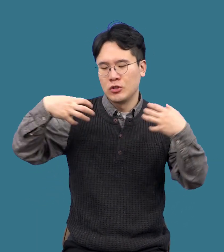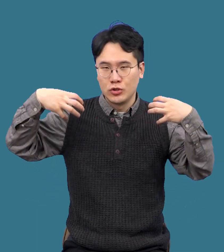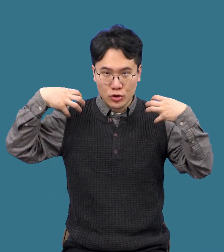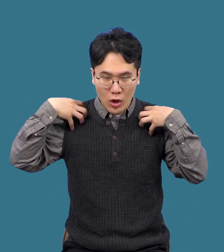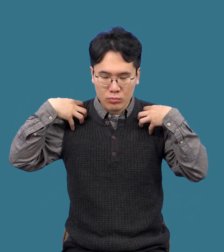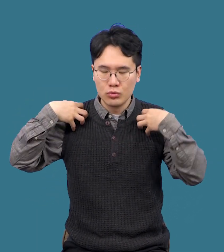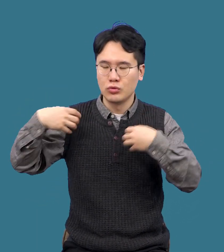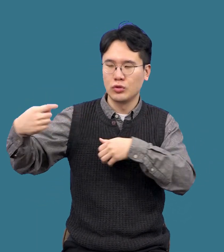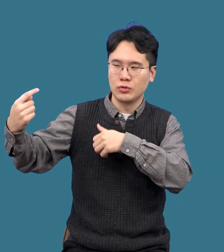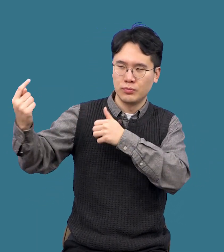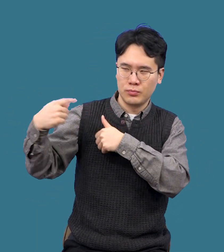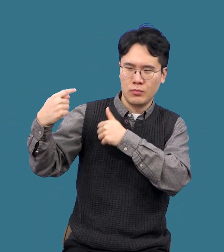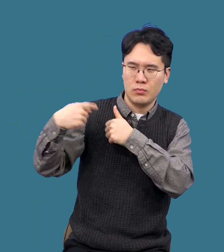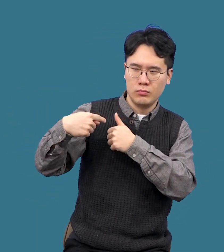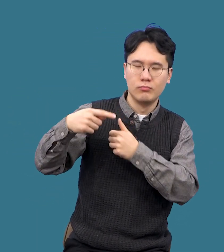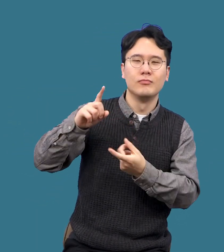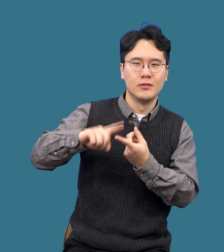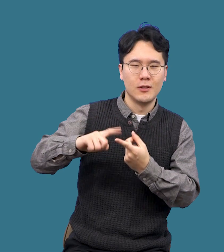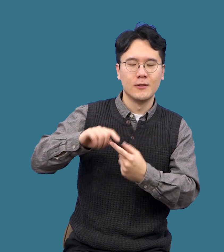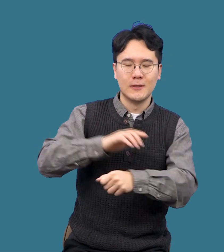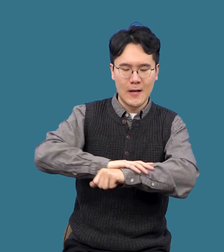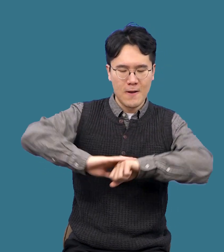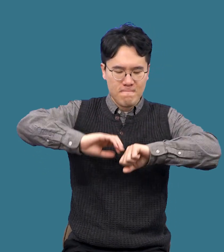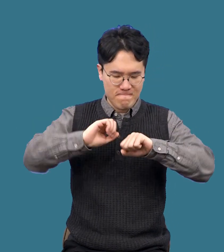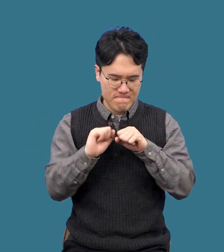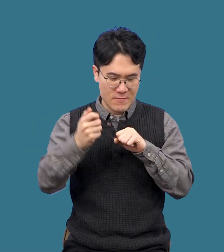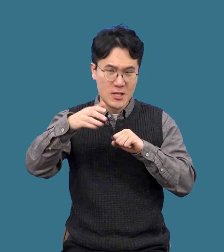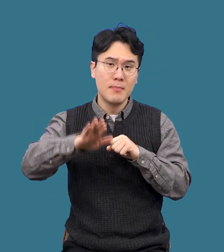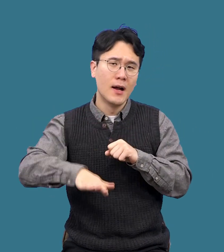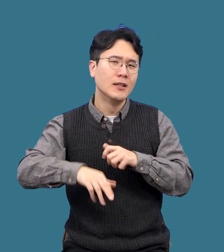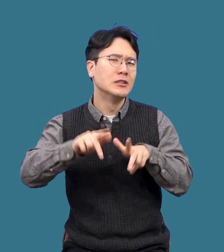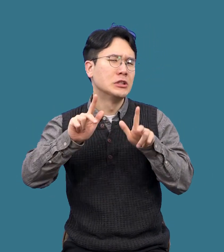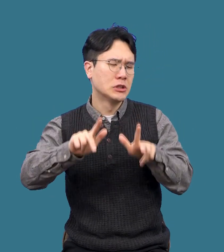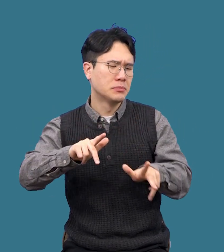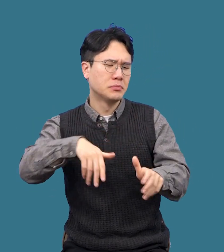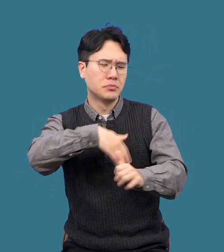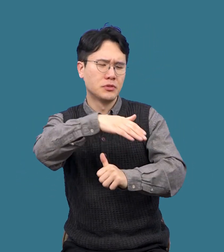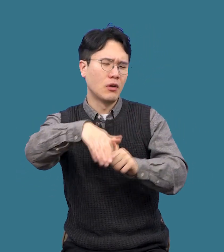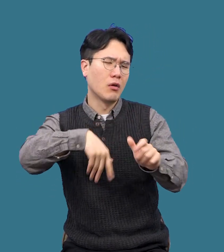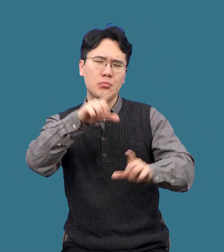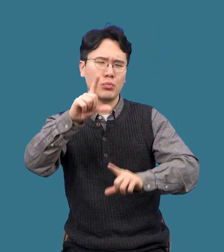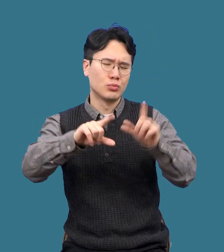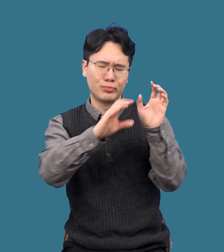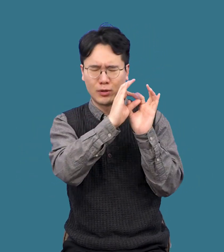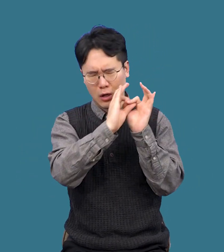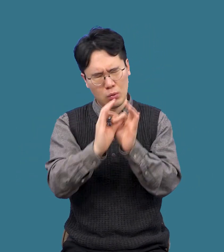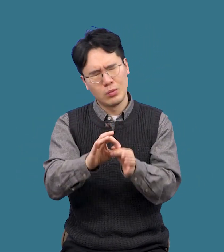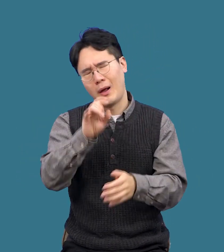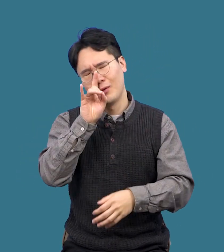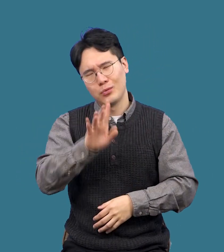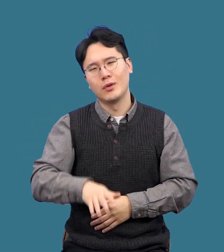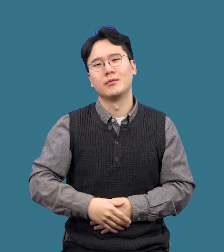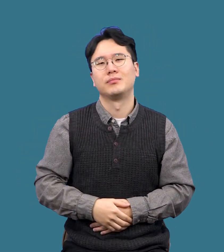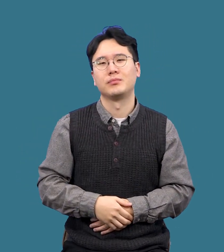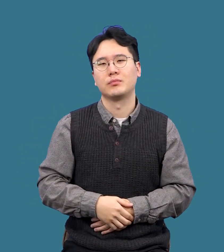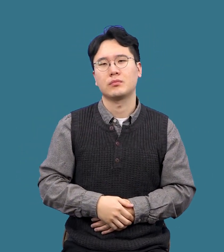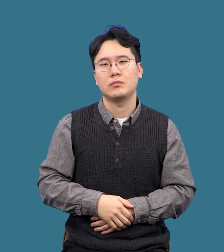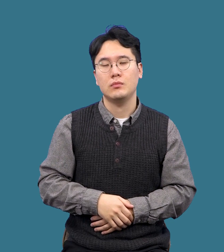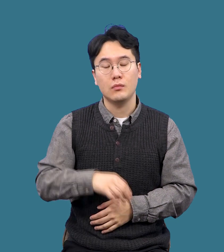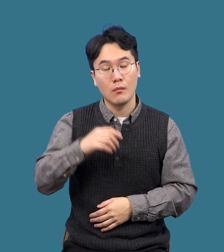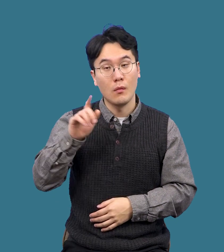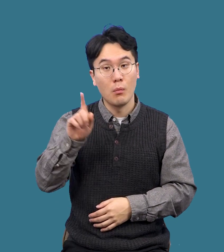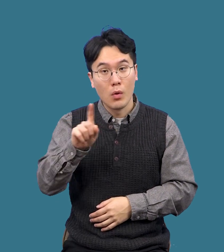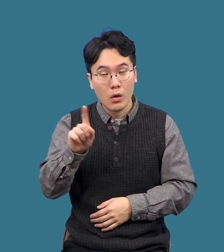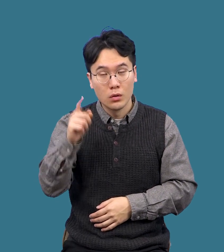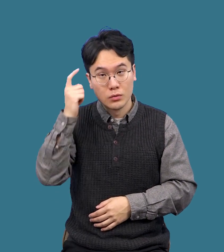계속 이런 현상이 계속되어서는 안 돼요. 왜냐하면 어떤 정부도 어떤 그 누구도 우리의